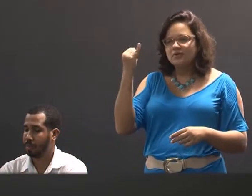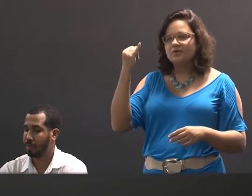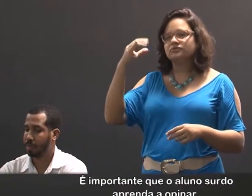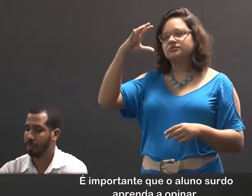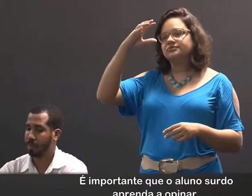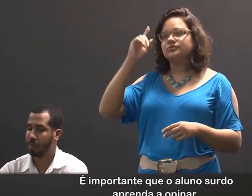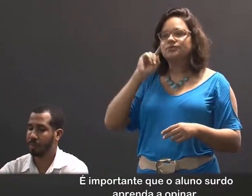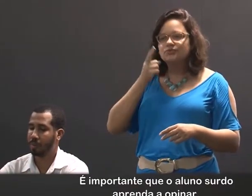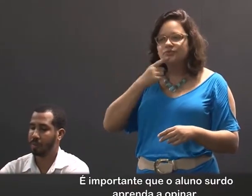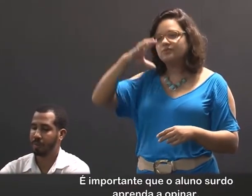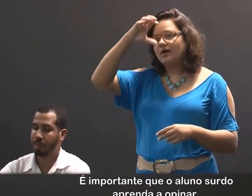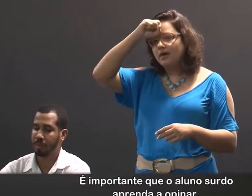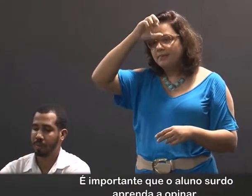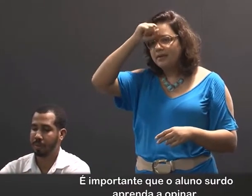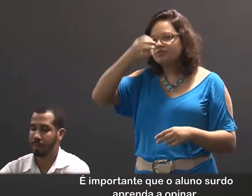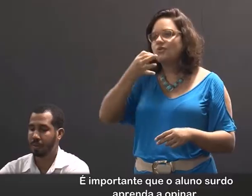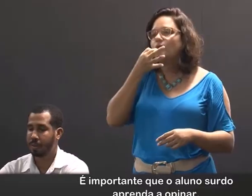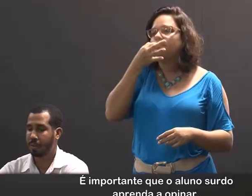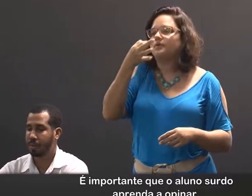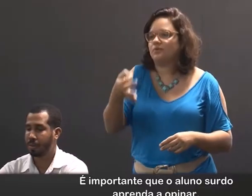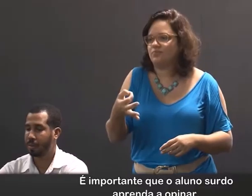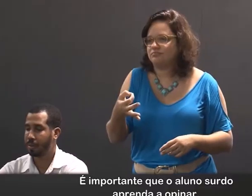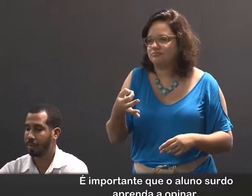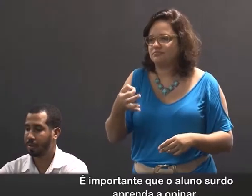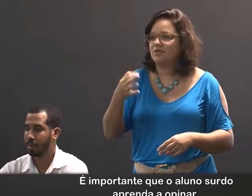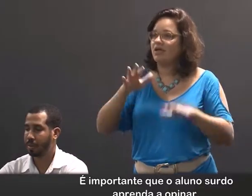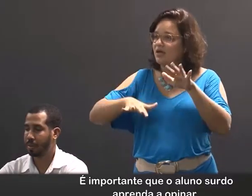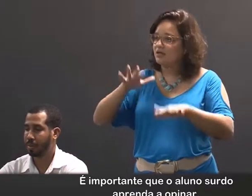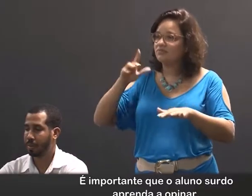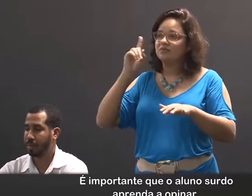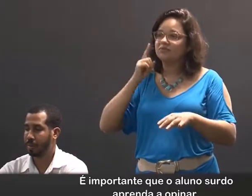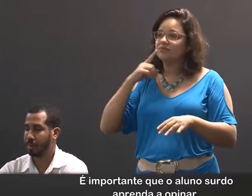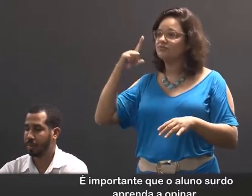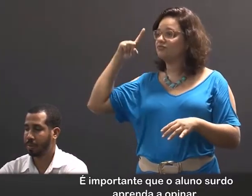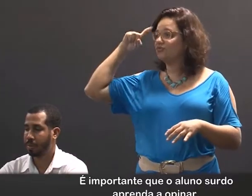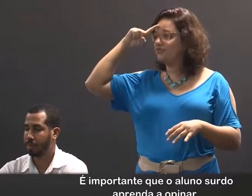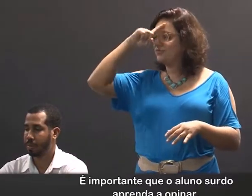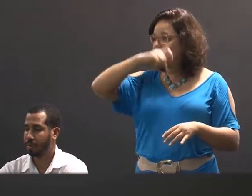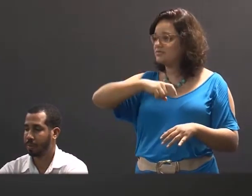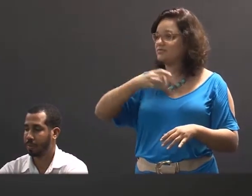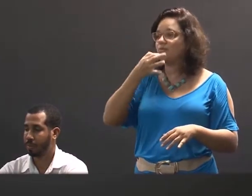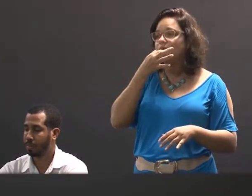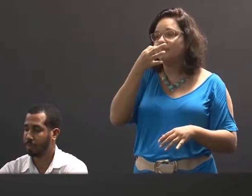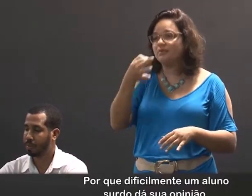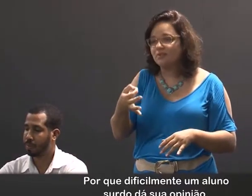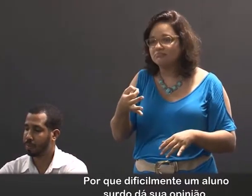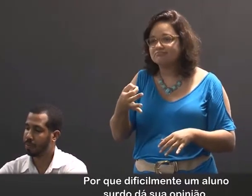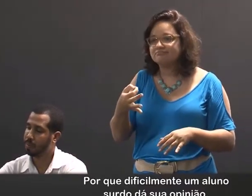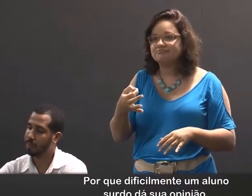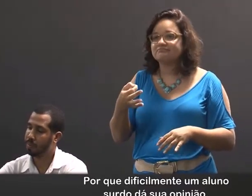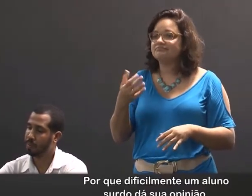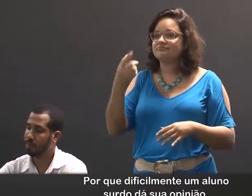É importante que o aluno surdo aprenda a opinar, porque